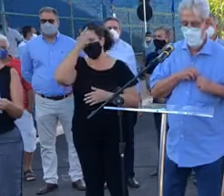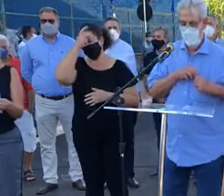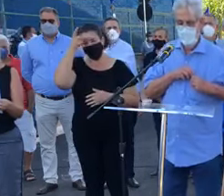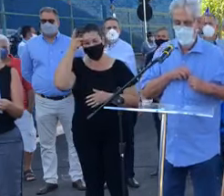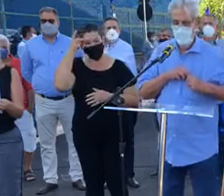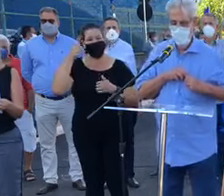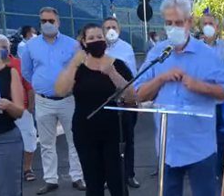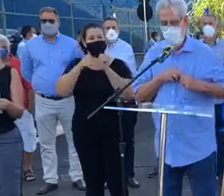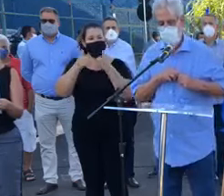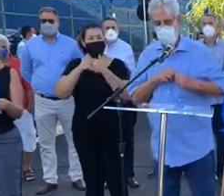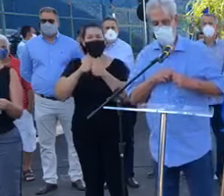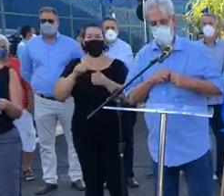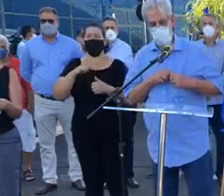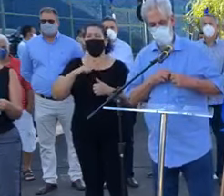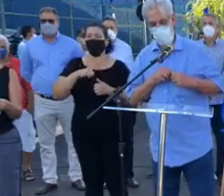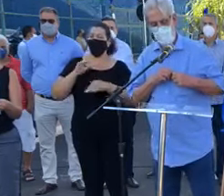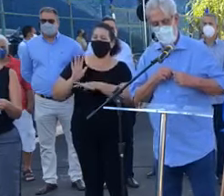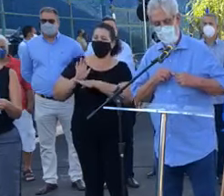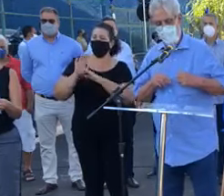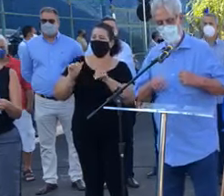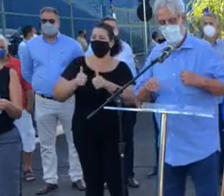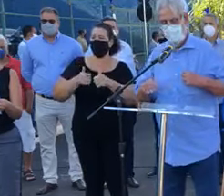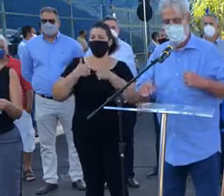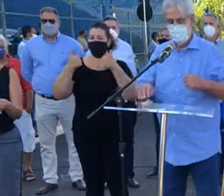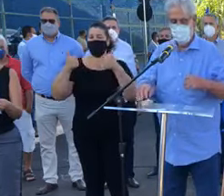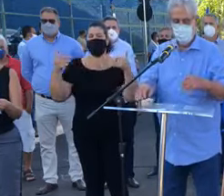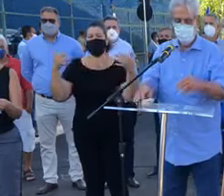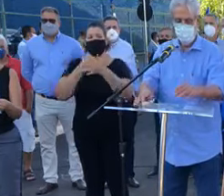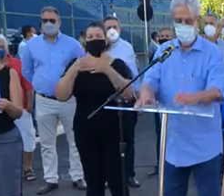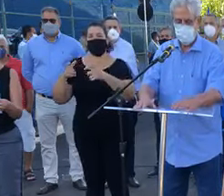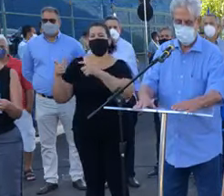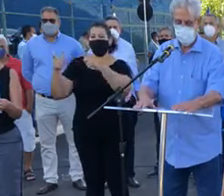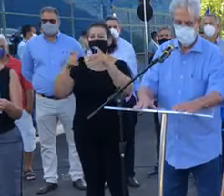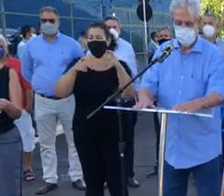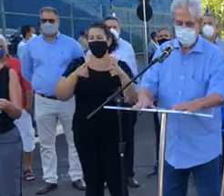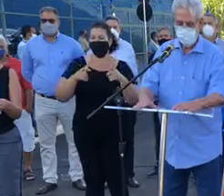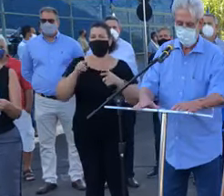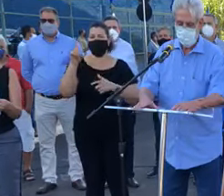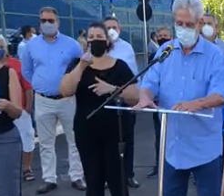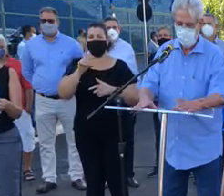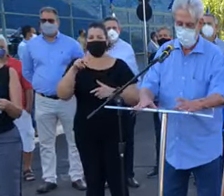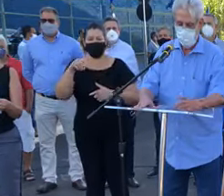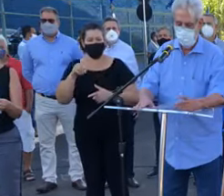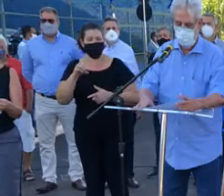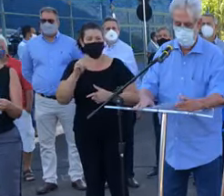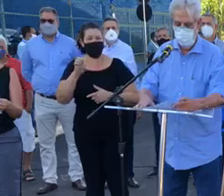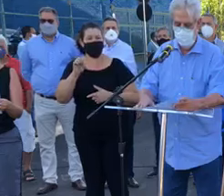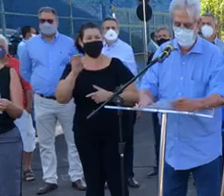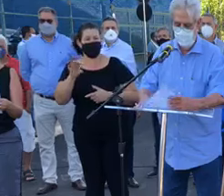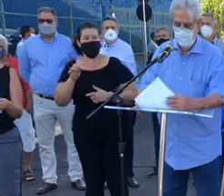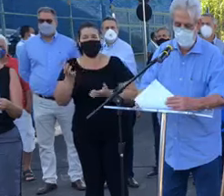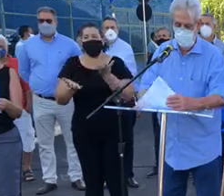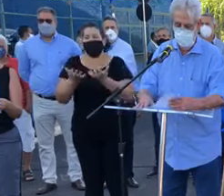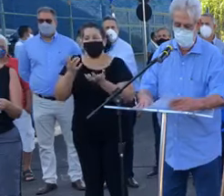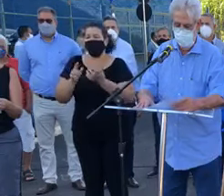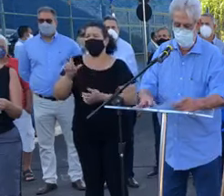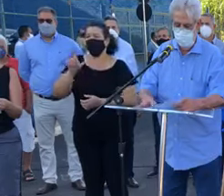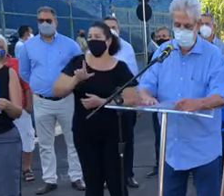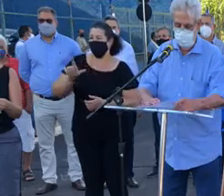público, beneficiando principalmente o acesso aos bairros da Zona Oeste, Planalto,